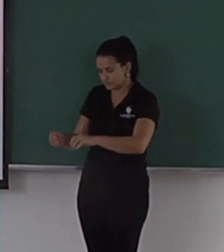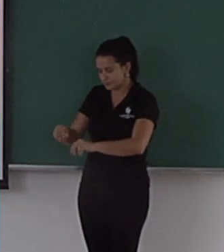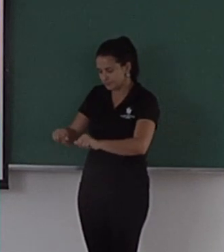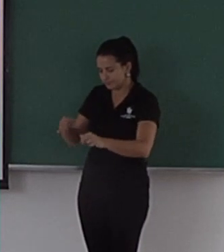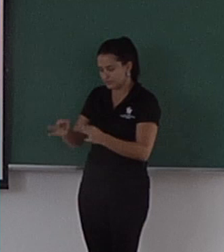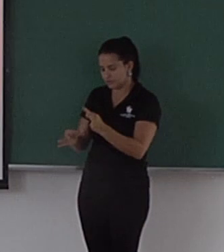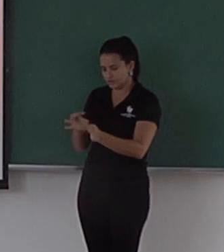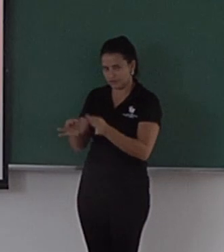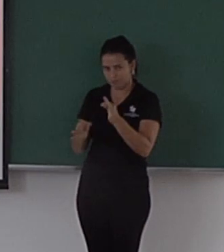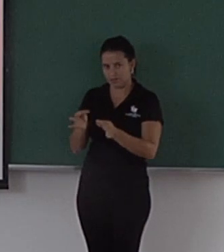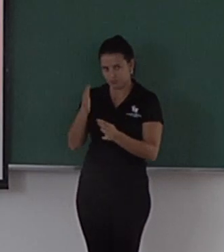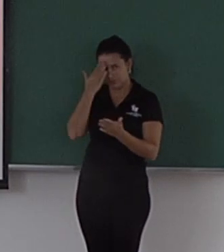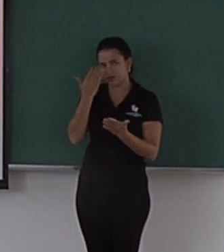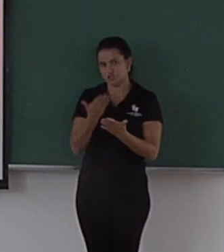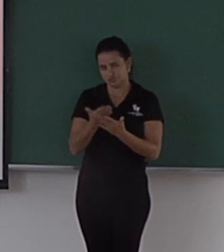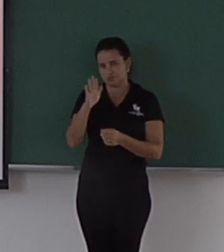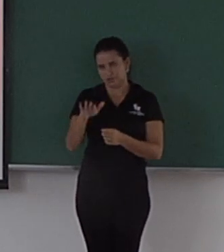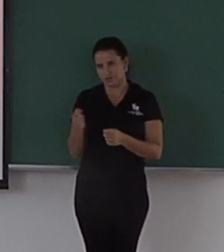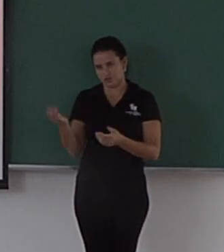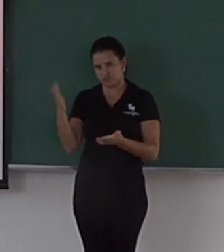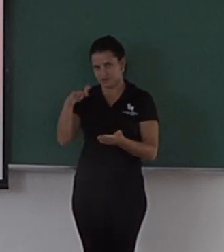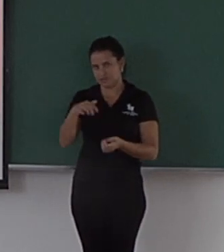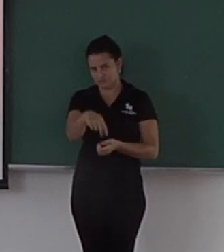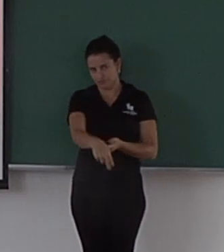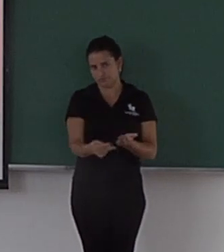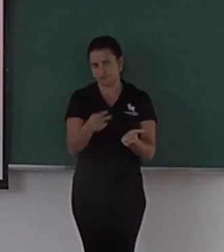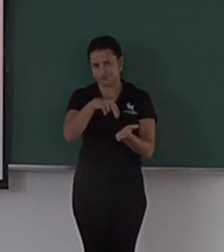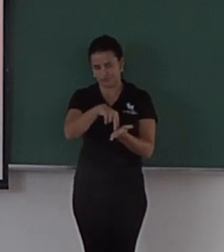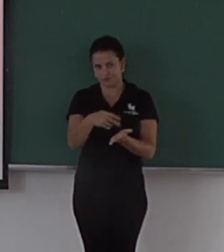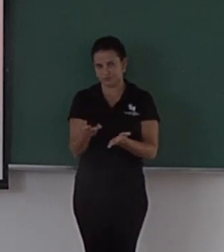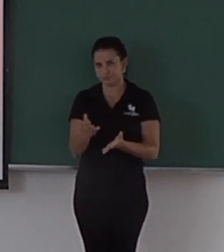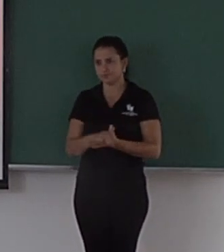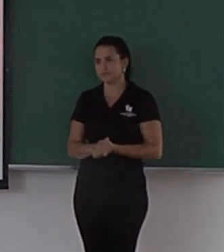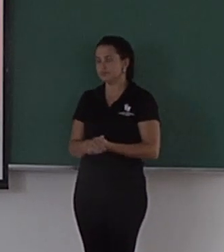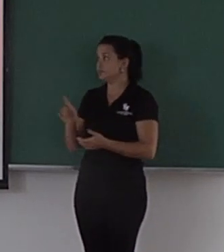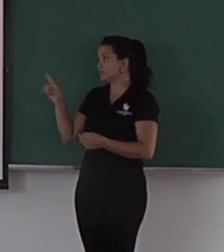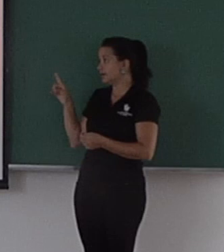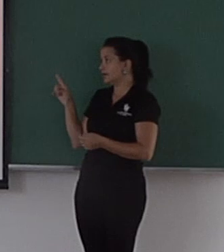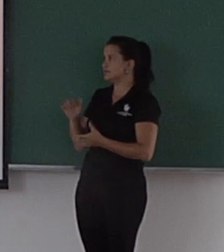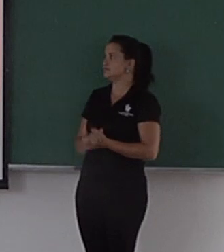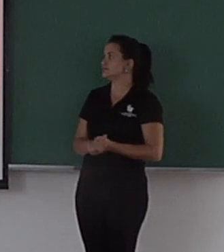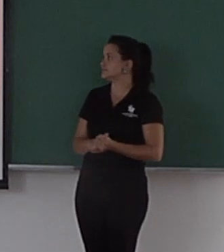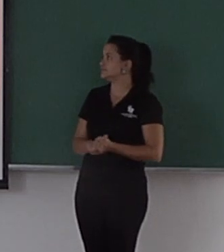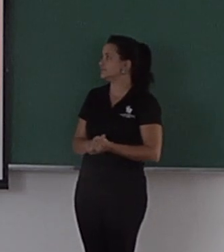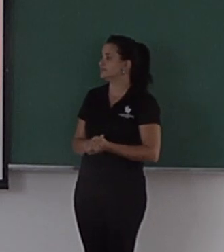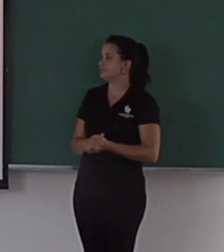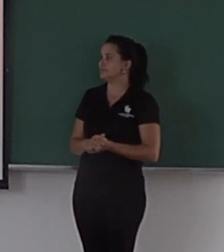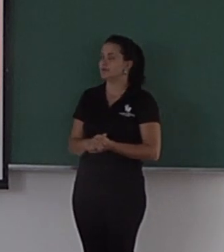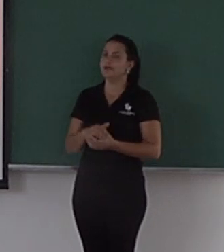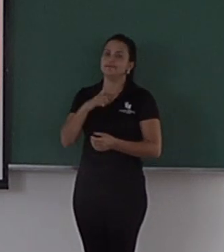vão ver à tarde, provavelmente, não vão, né, estender nisso, mas são esses primeiros socorros, eles dividem